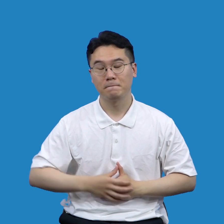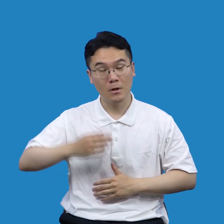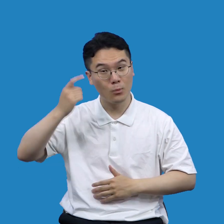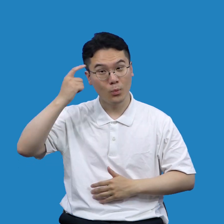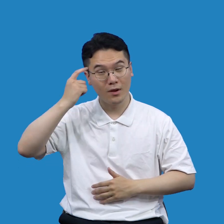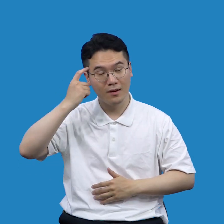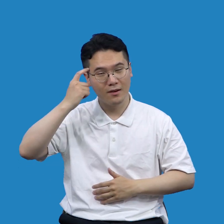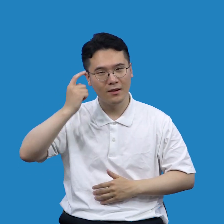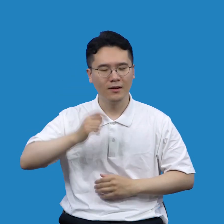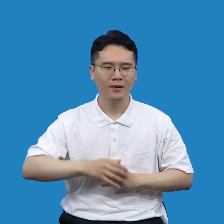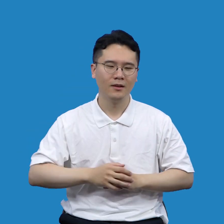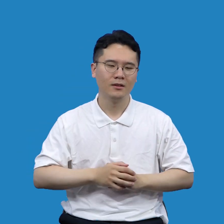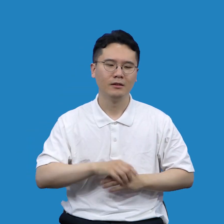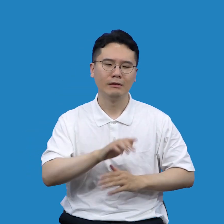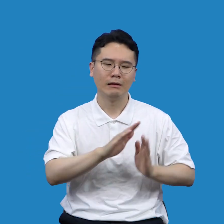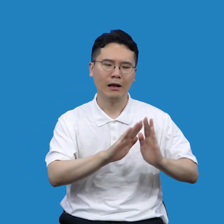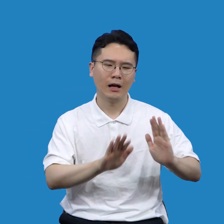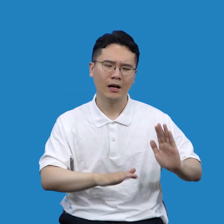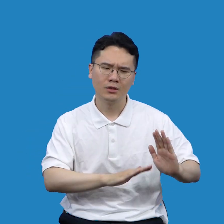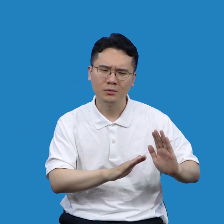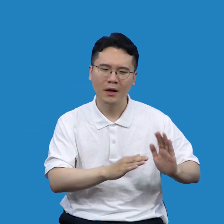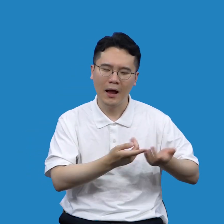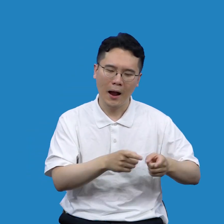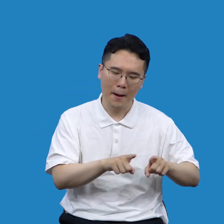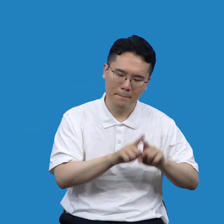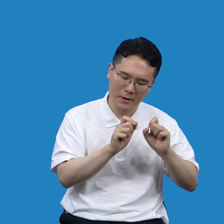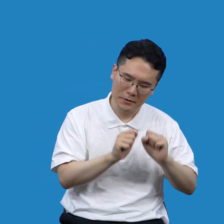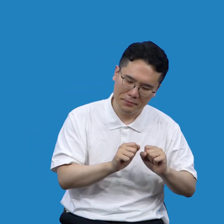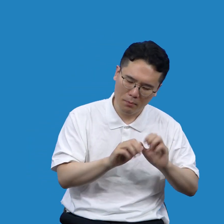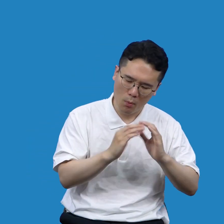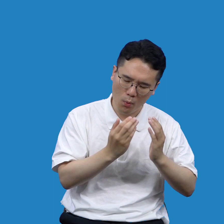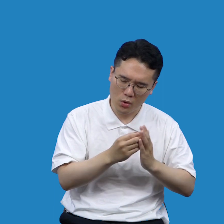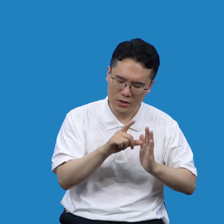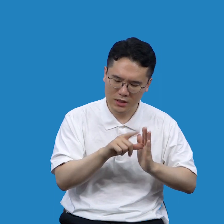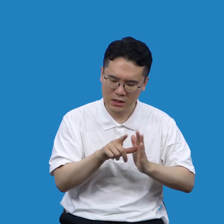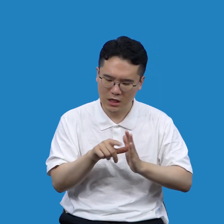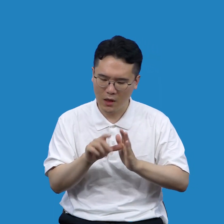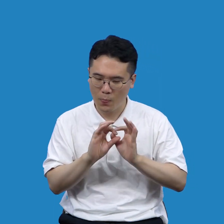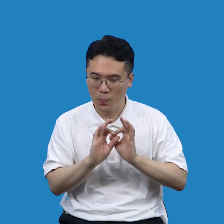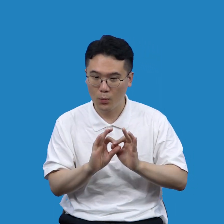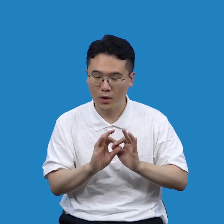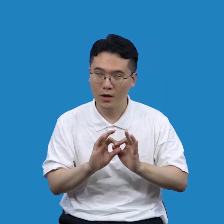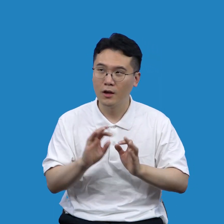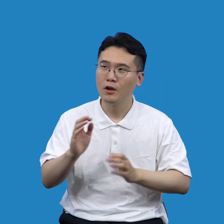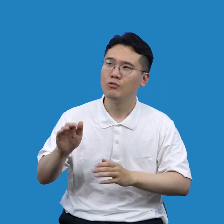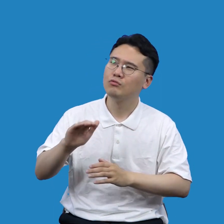왜냐하면 가족들과 함께 했던 모든 시간을 통해서 그가 우리에게